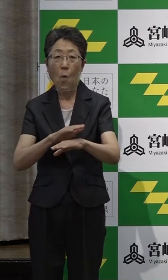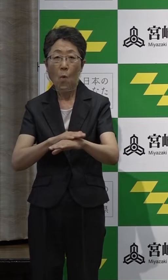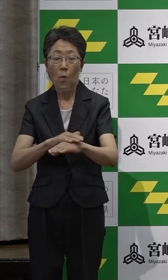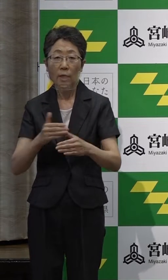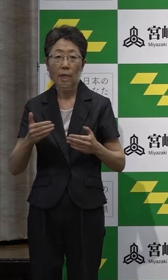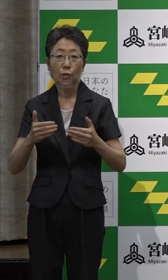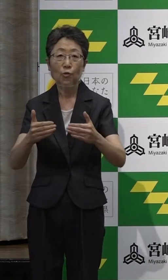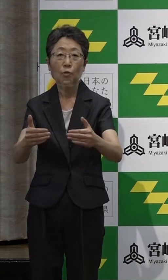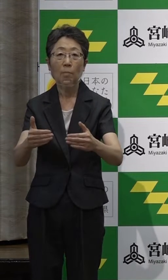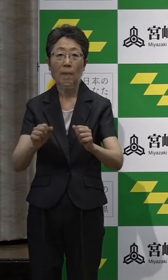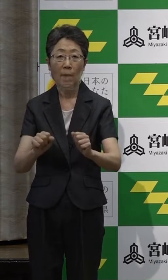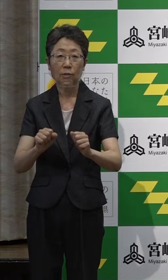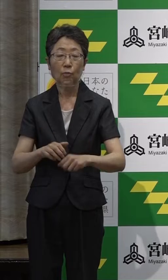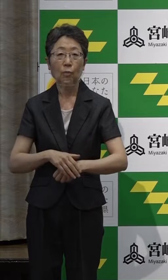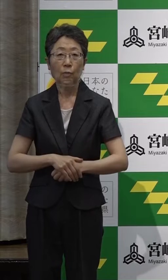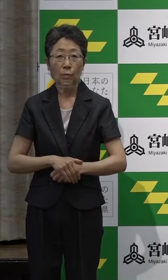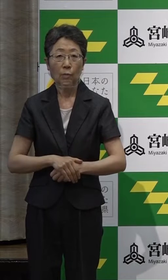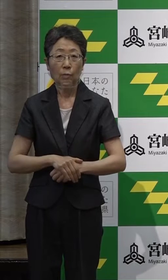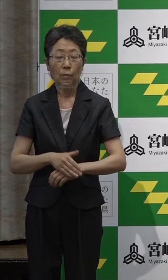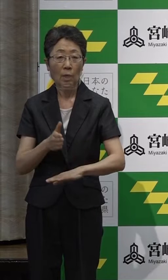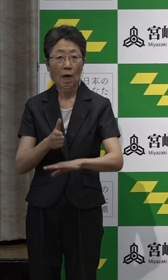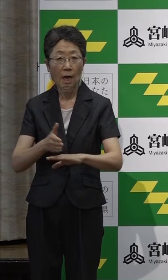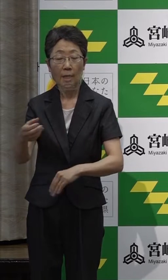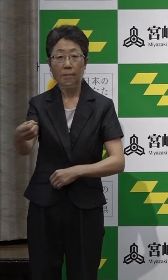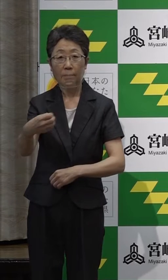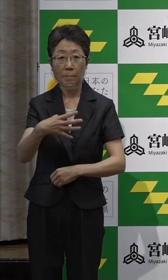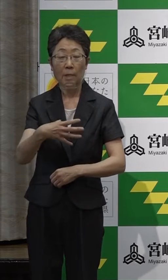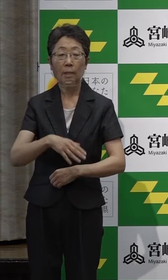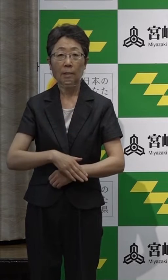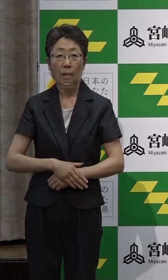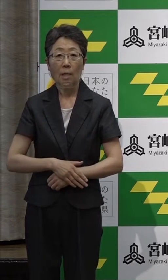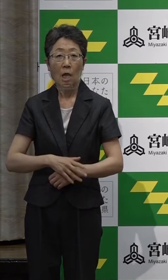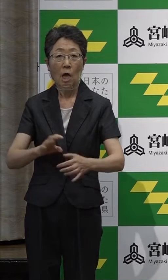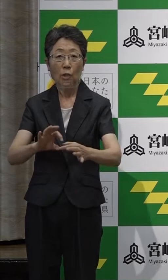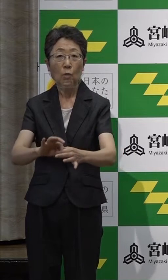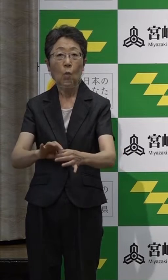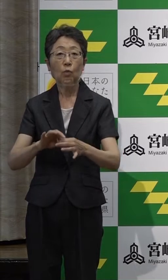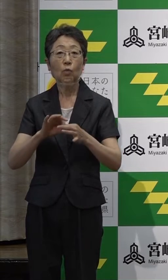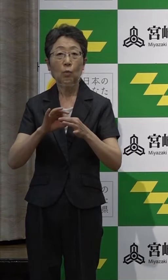。 ありがとうございます。とそうするとですね、